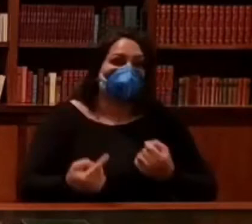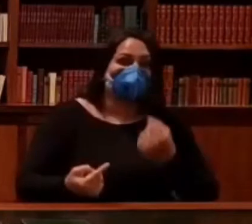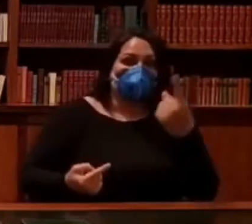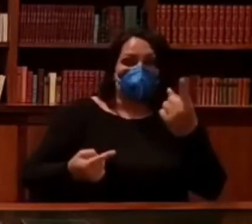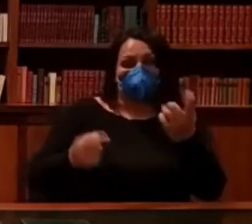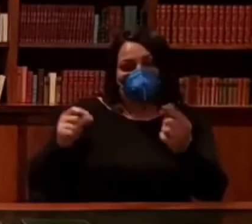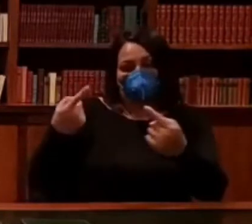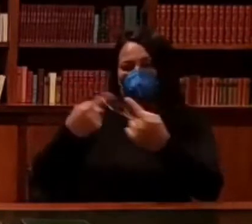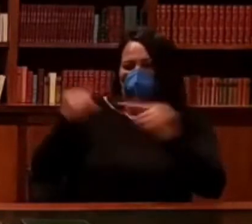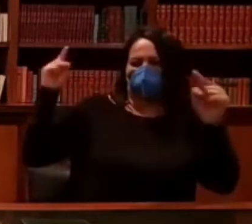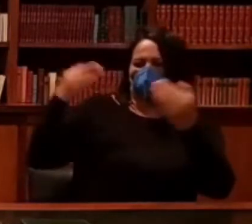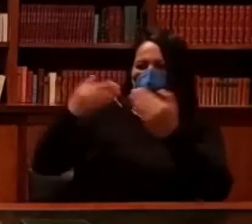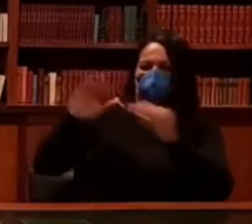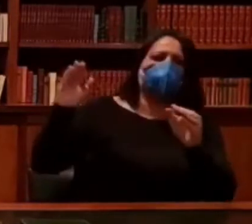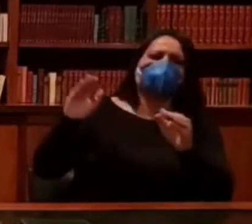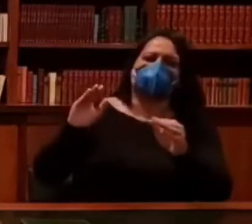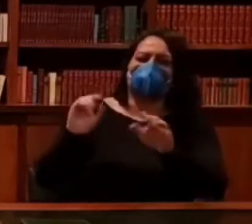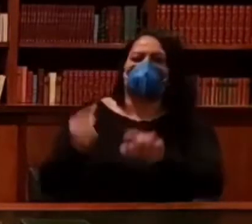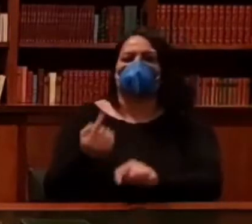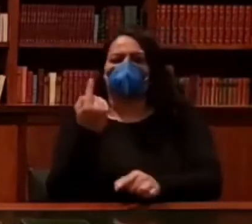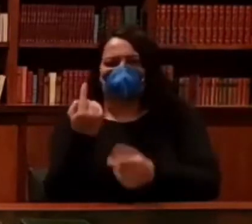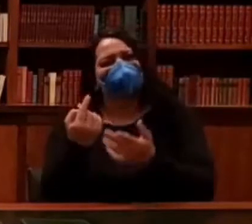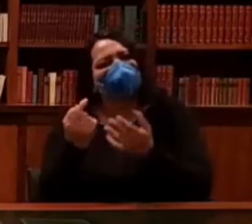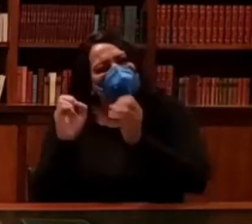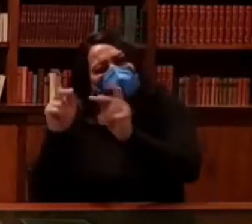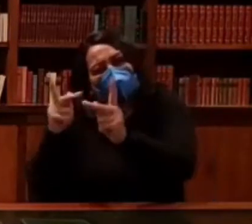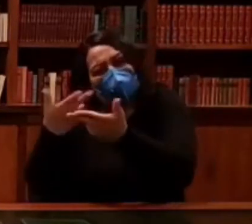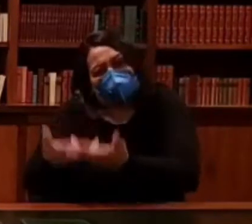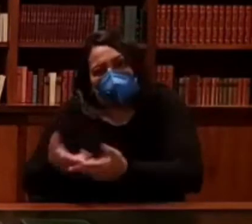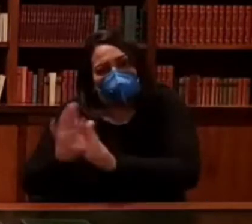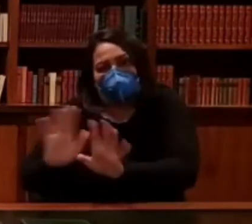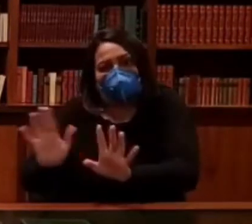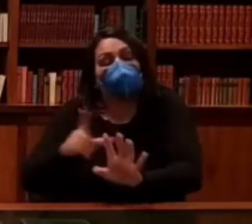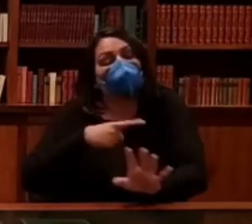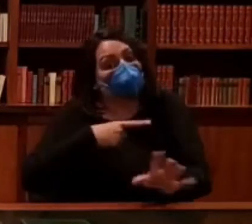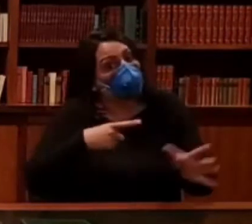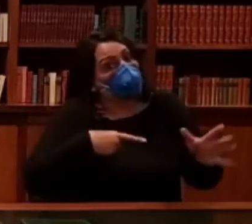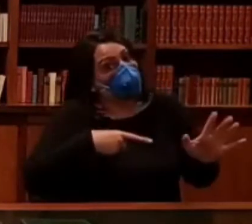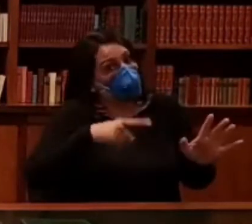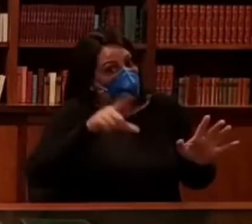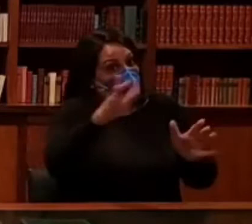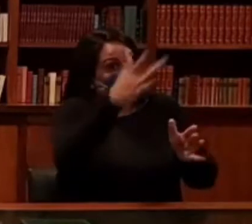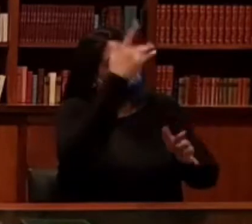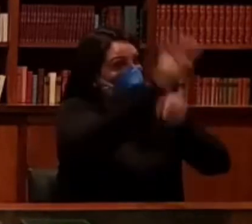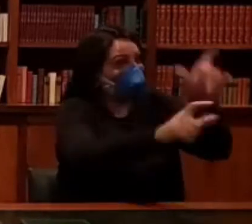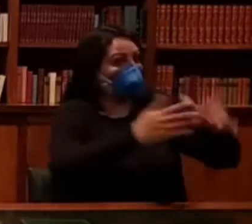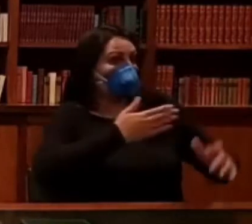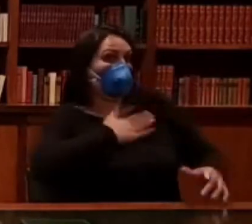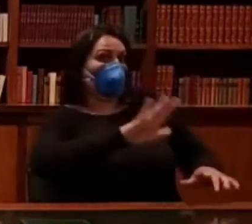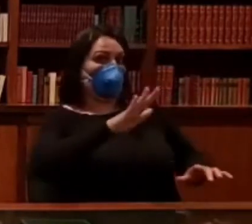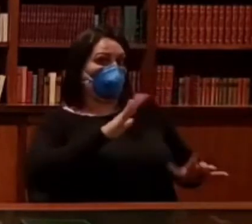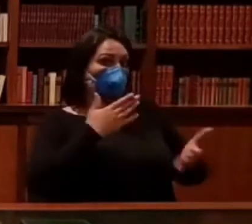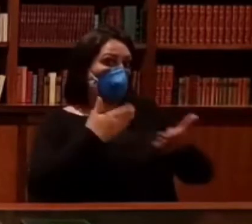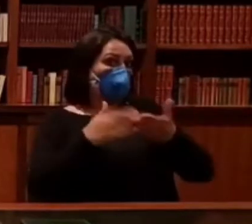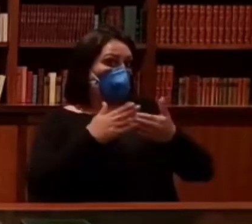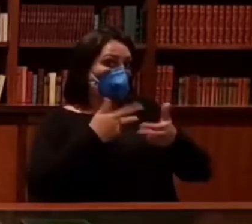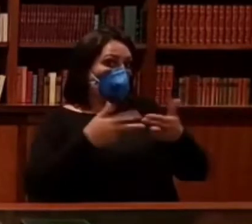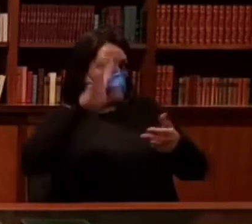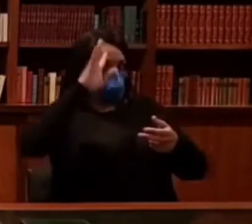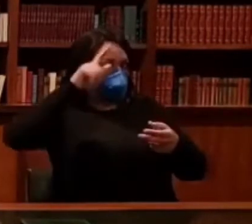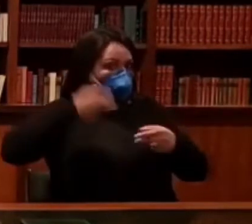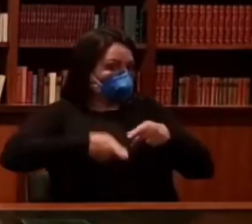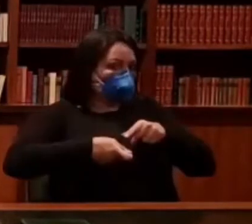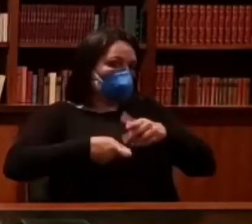pode discordar, mas paciência, né? Tem, assim como eu. Né? Tem gente que não gosta de algumas decisões que eu tomo. Paciência, não posso